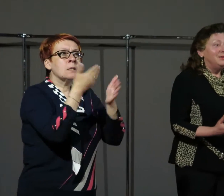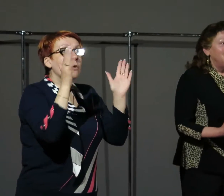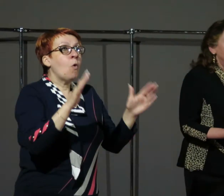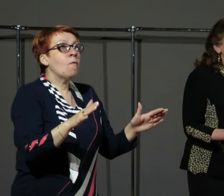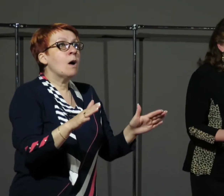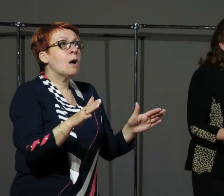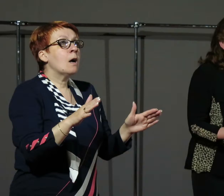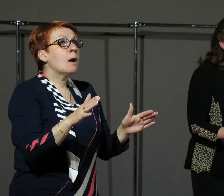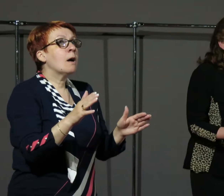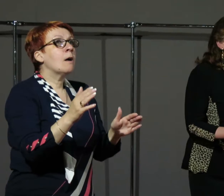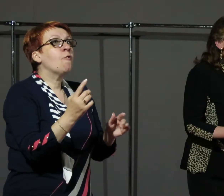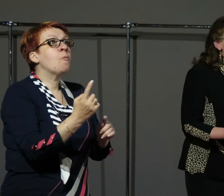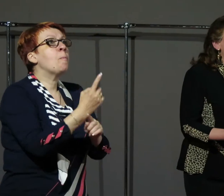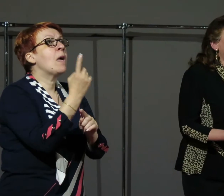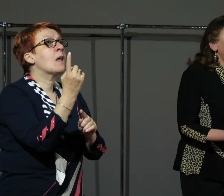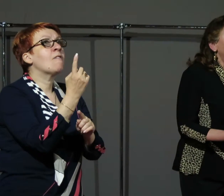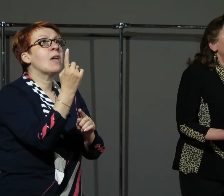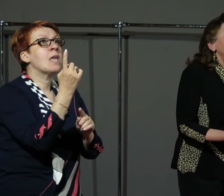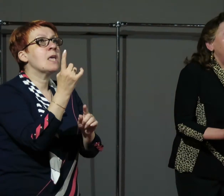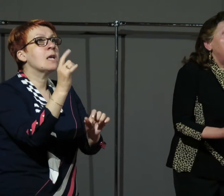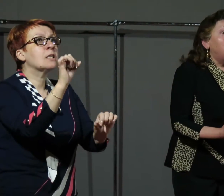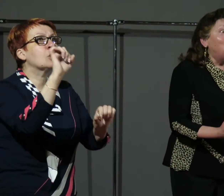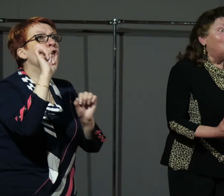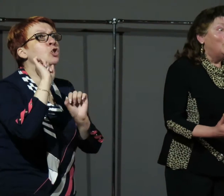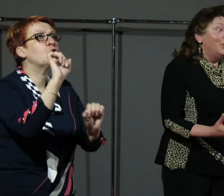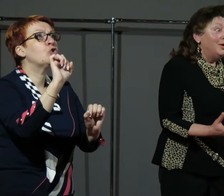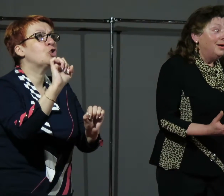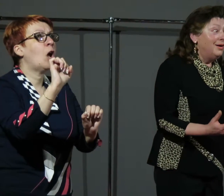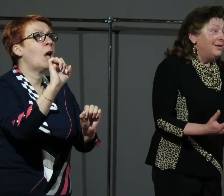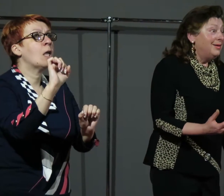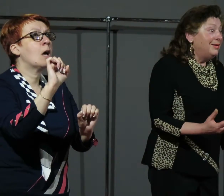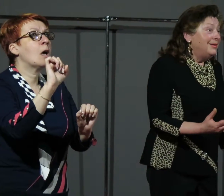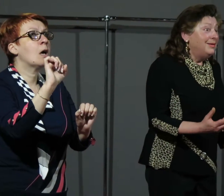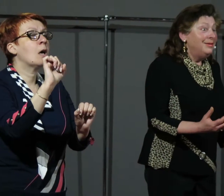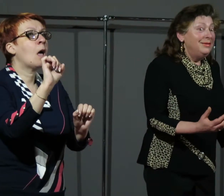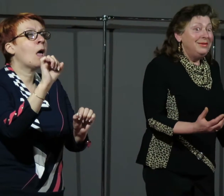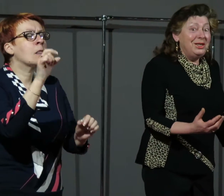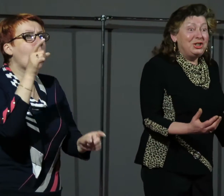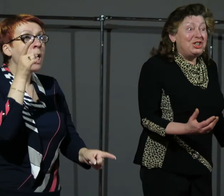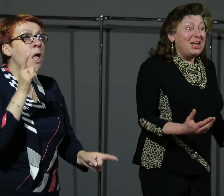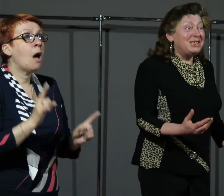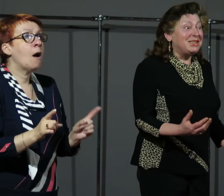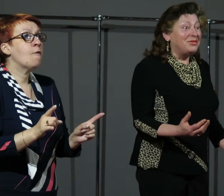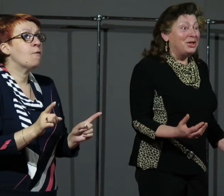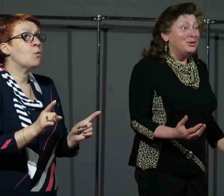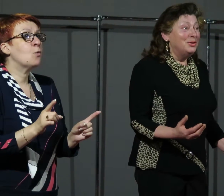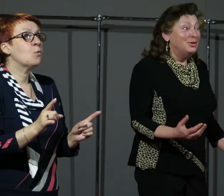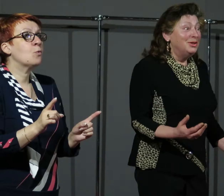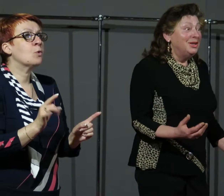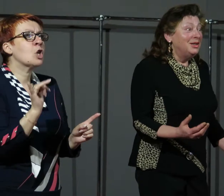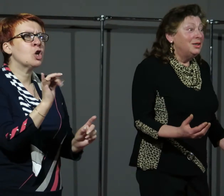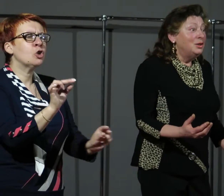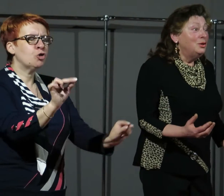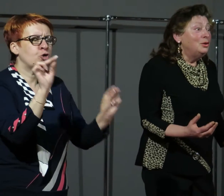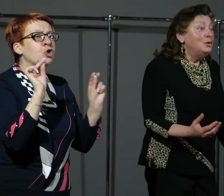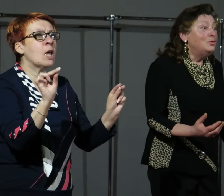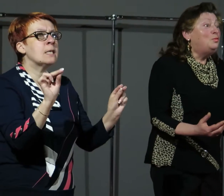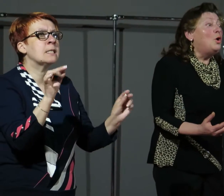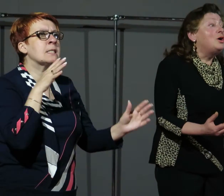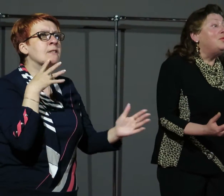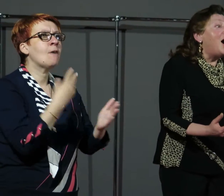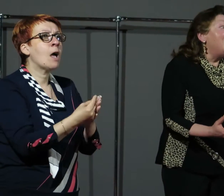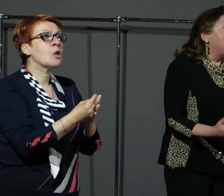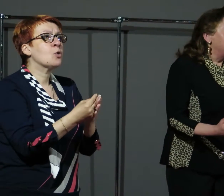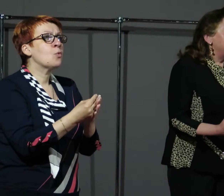Впервые, защищая наяву и честь свою